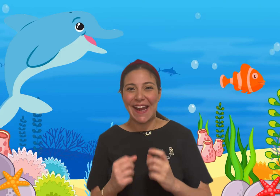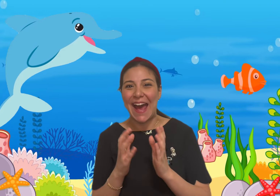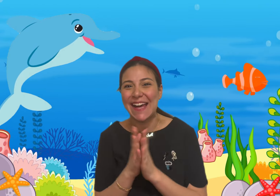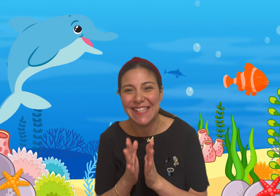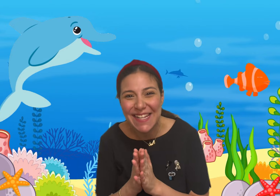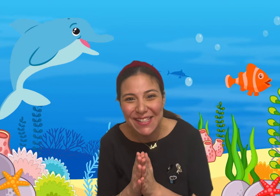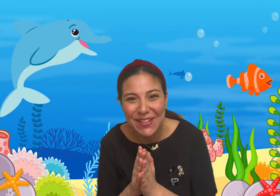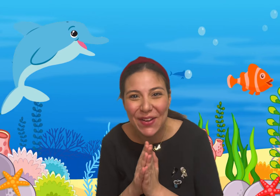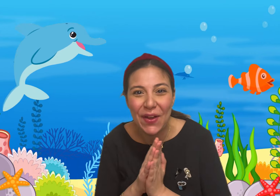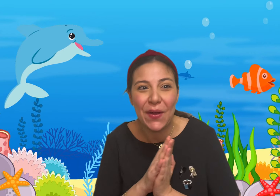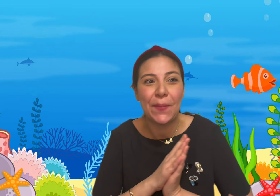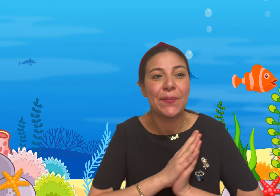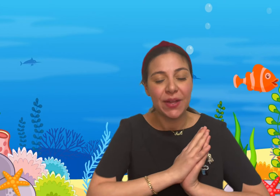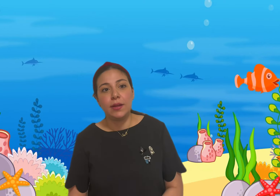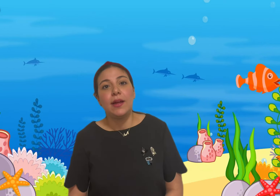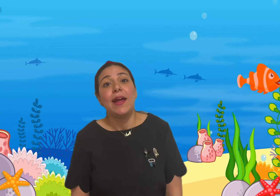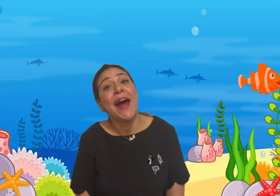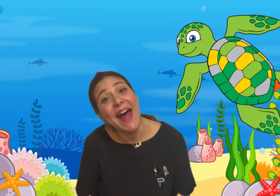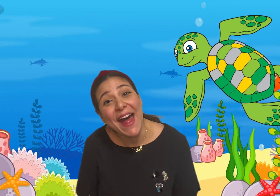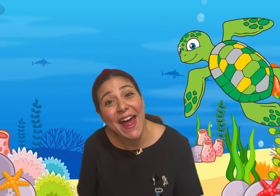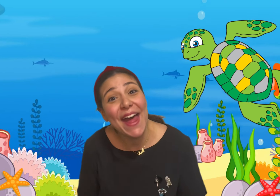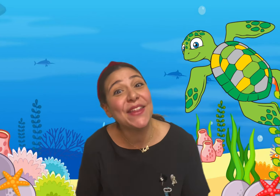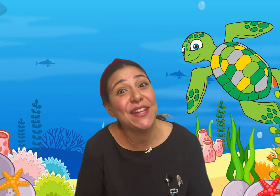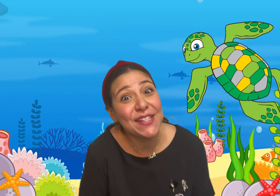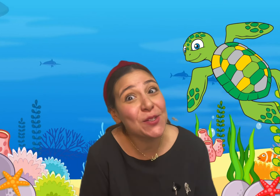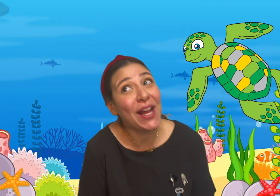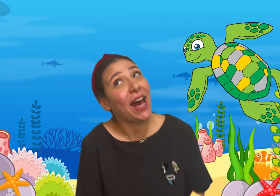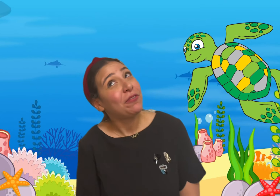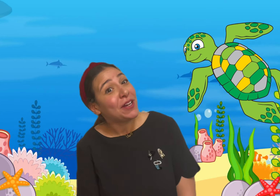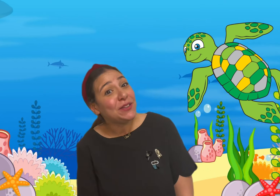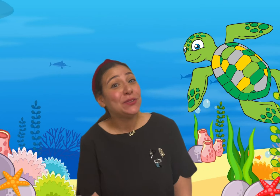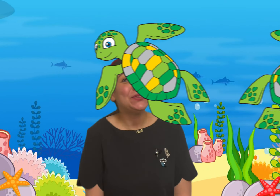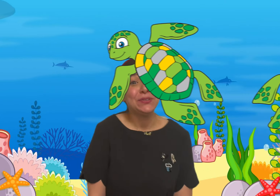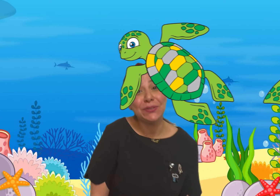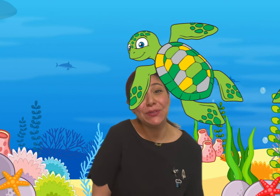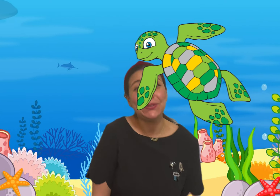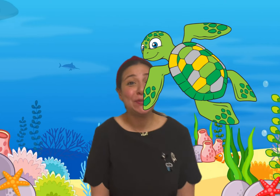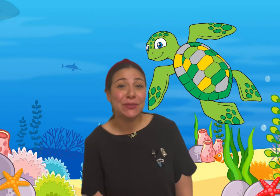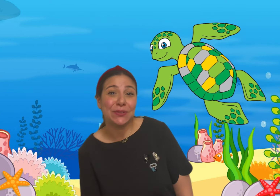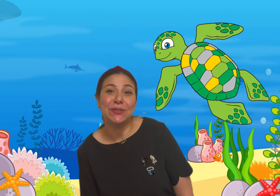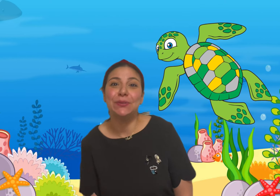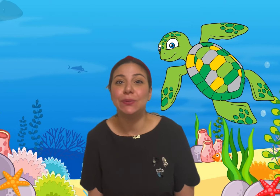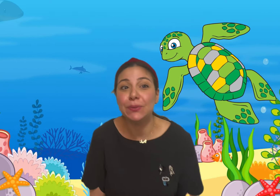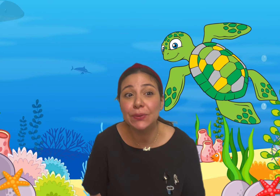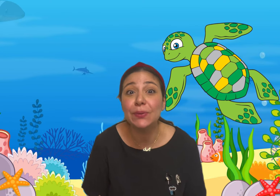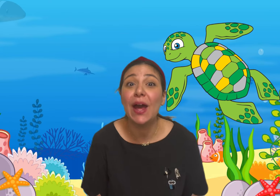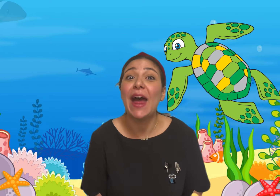أحسنتم هذه سلحفة هذا